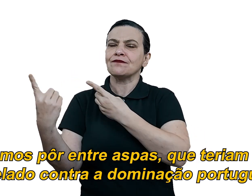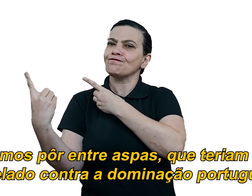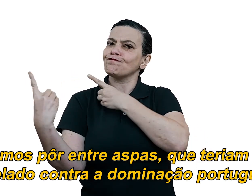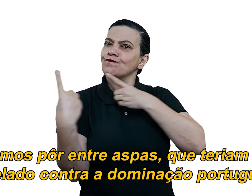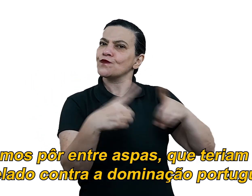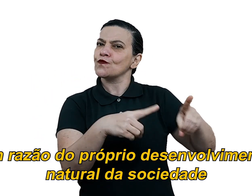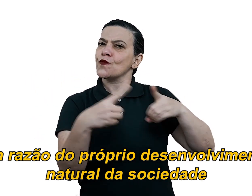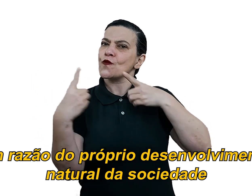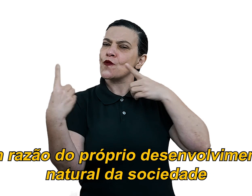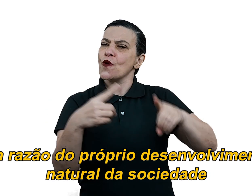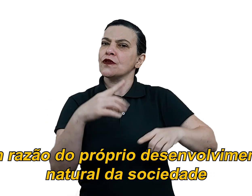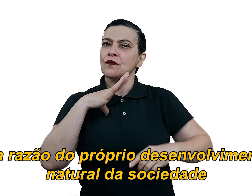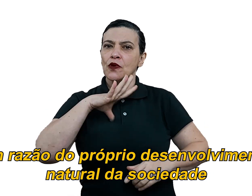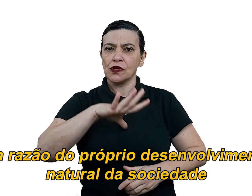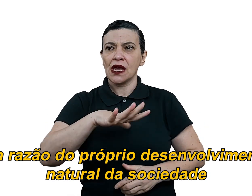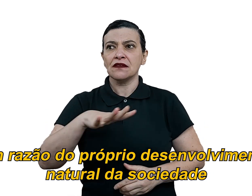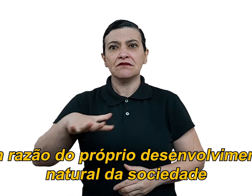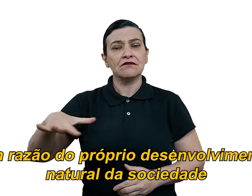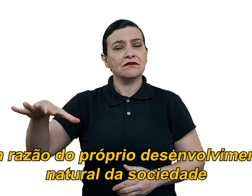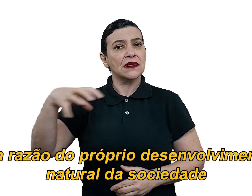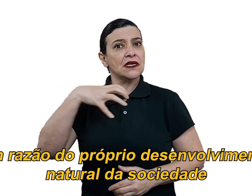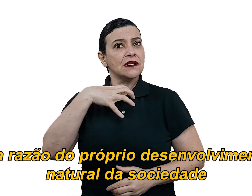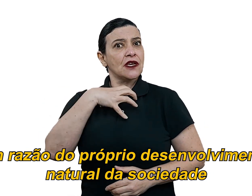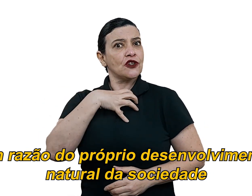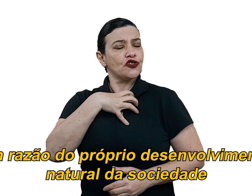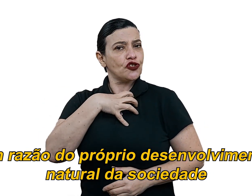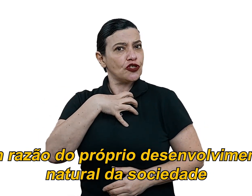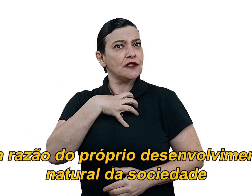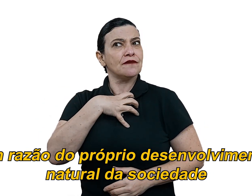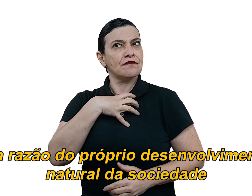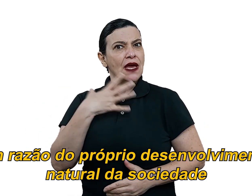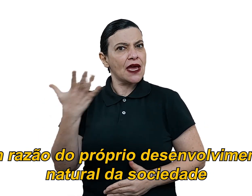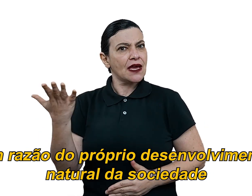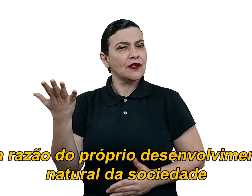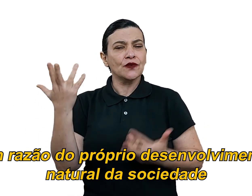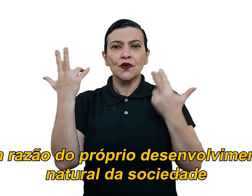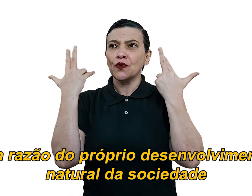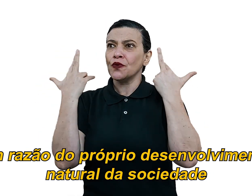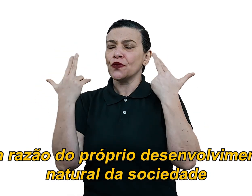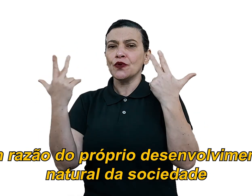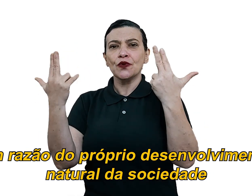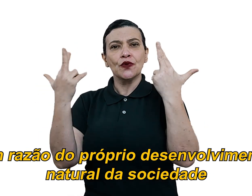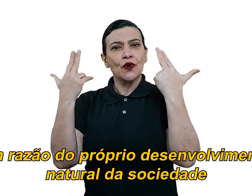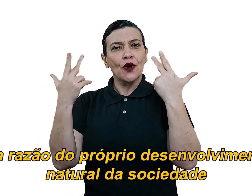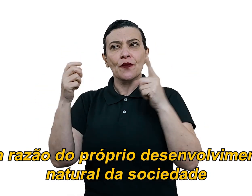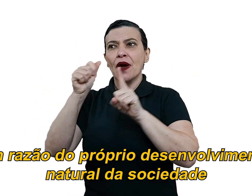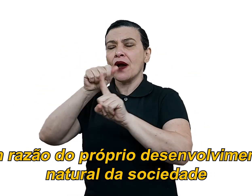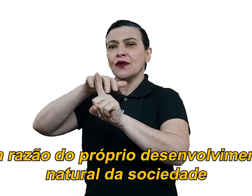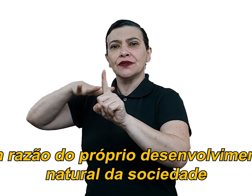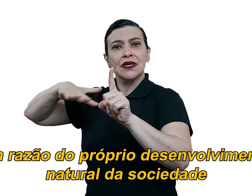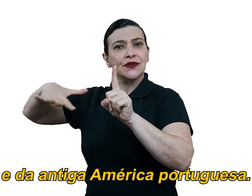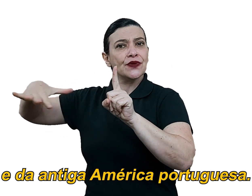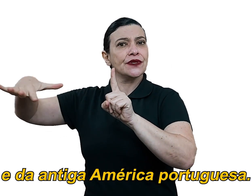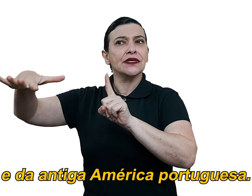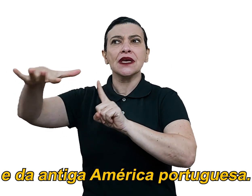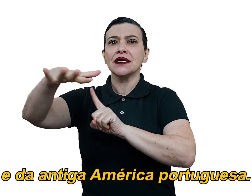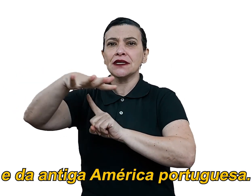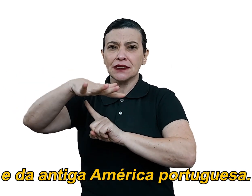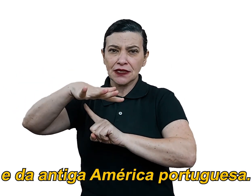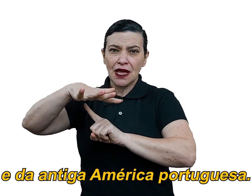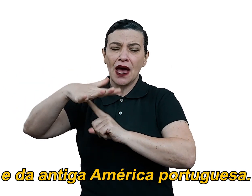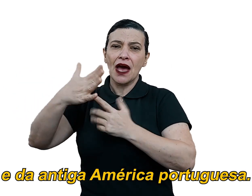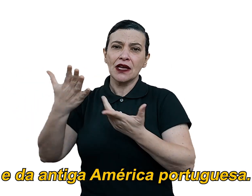dominação portuguesa em razão do próprio desenvolvimento natural da sociedade e